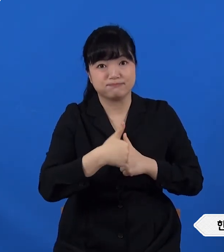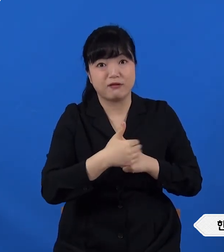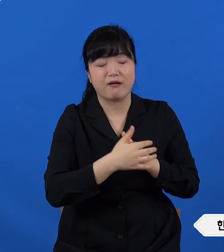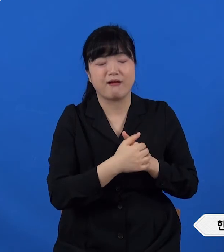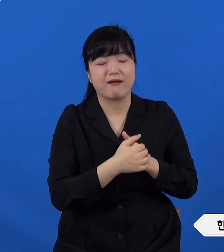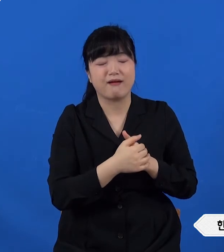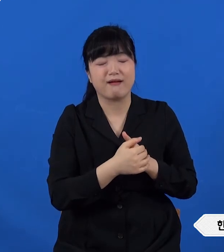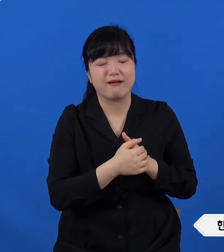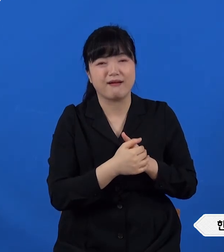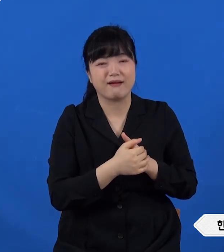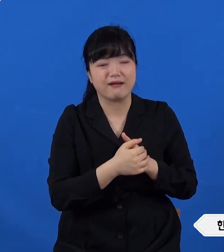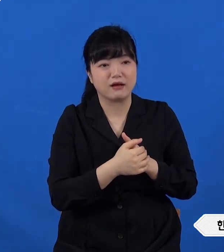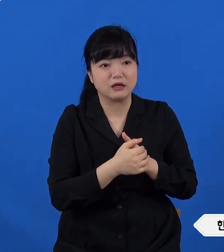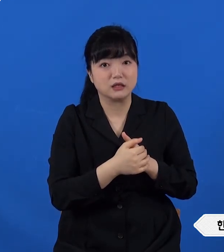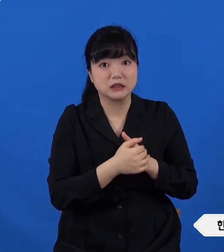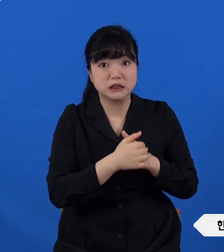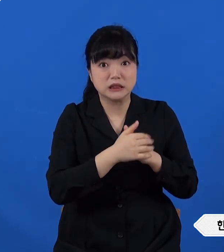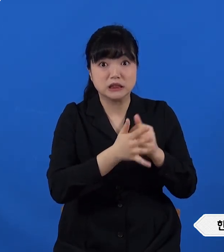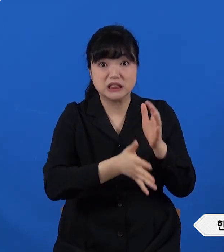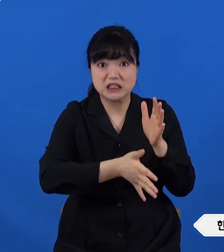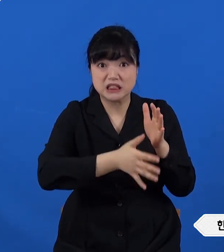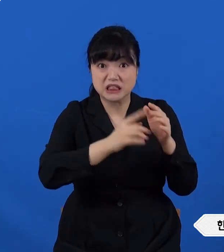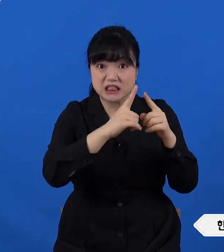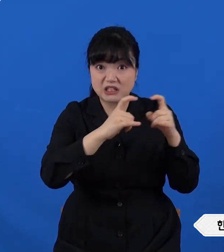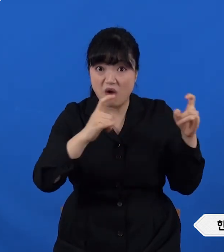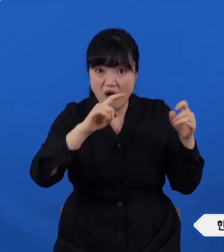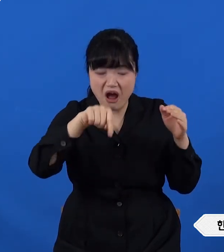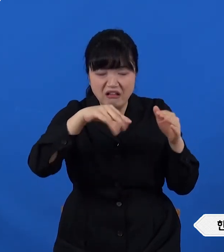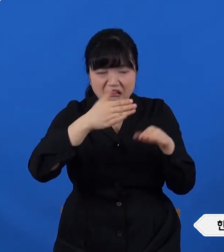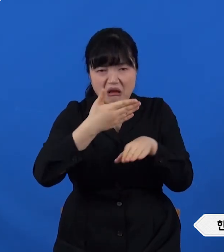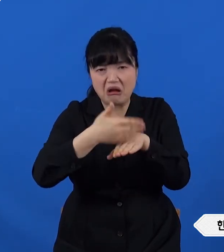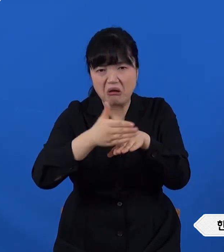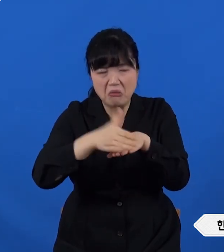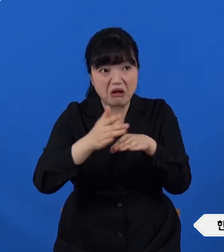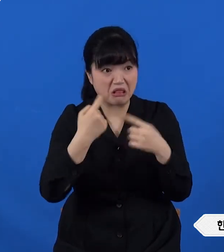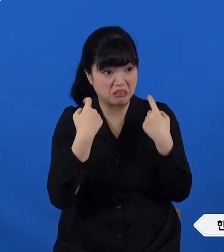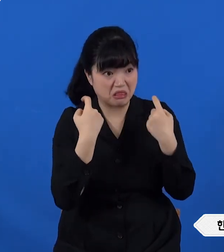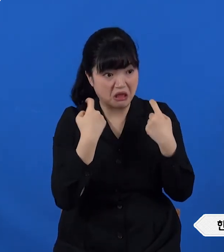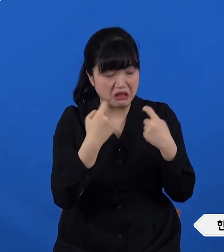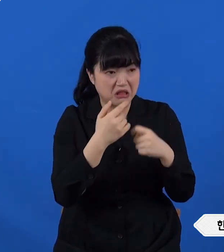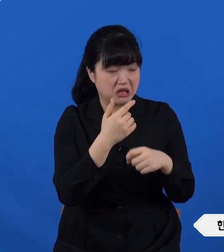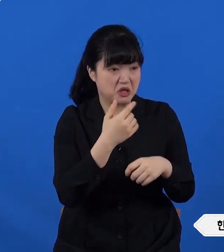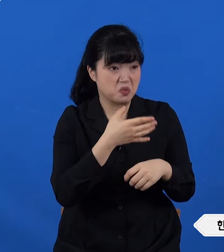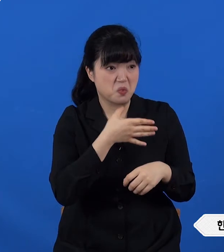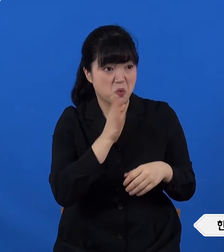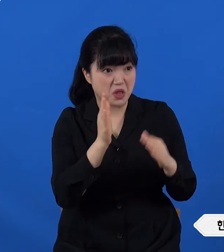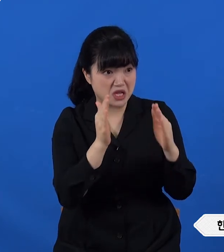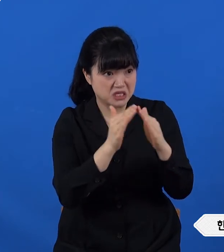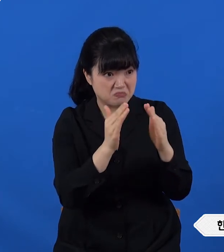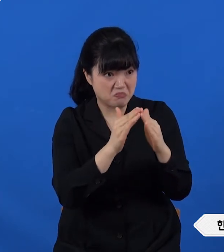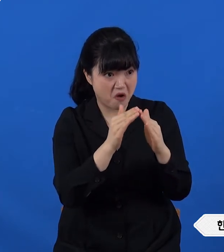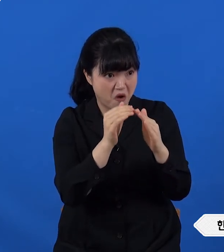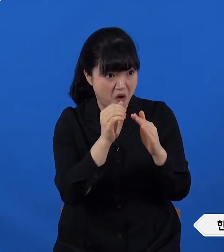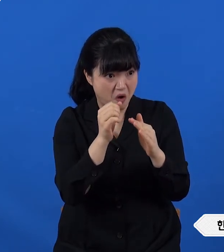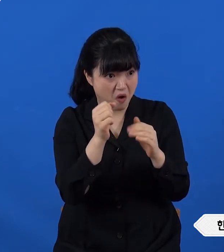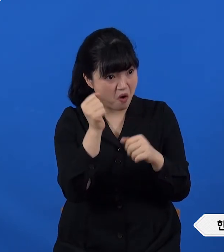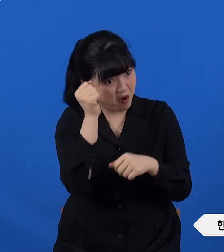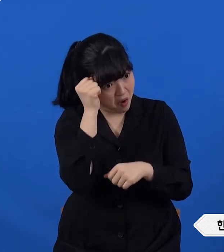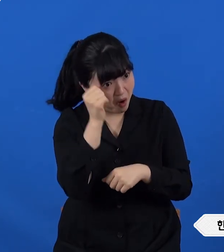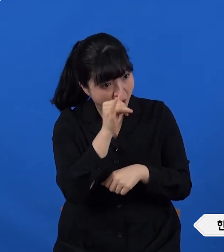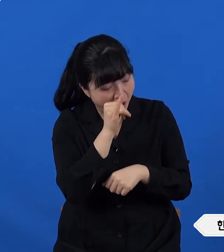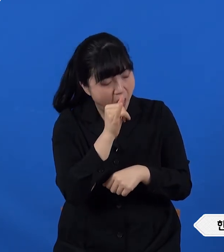그런데 그 성읍의 불량배들이 나그네들이 노인의 집에 머물고 있다는 소식을